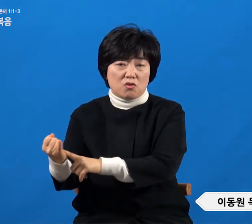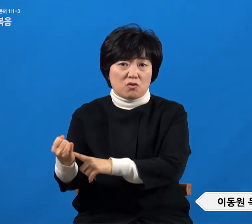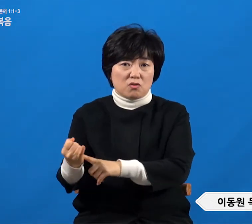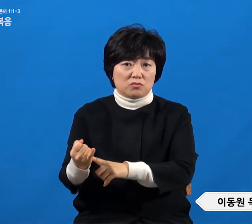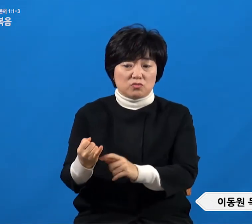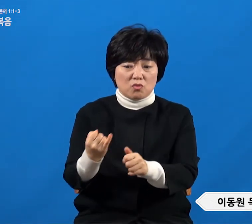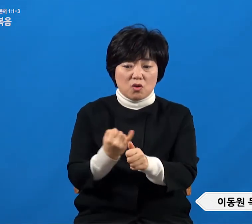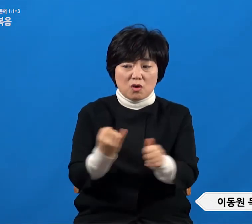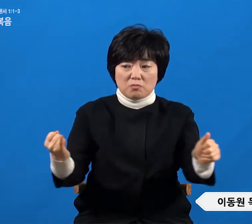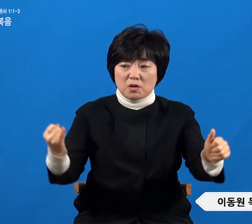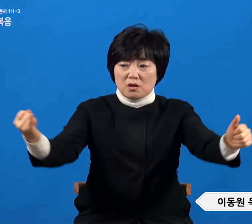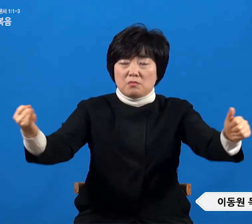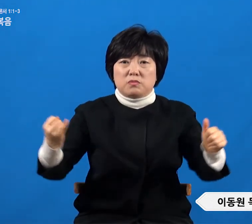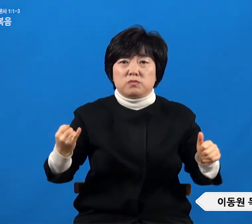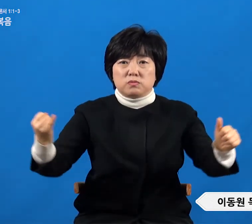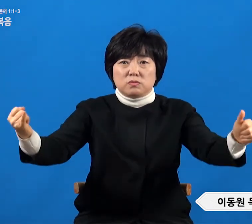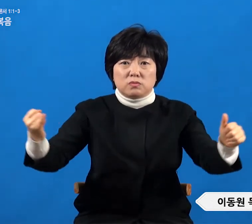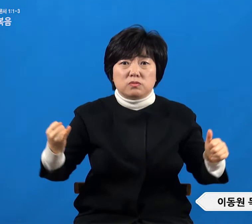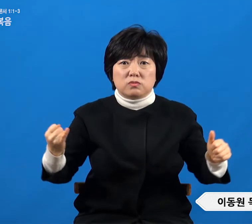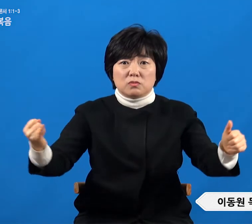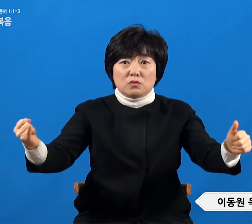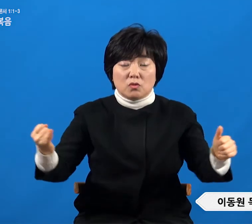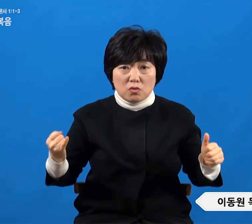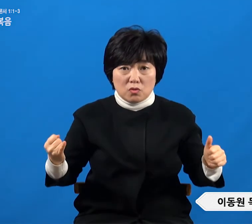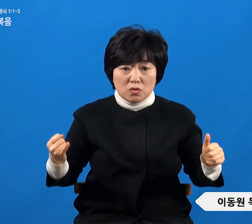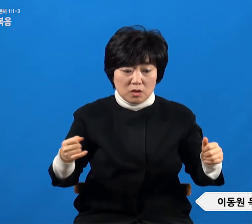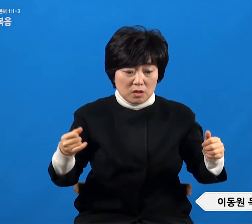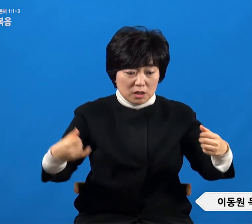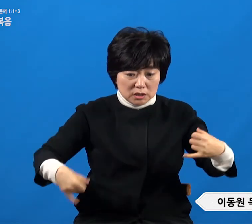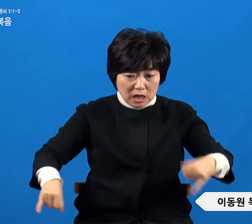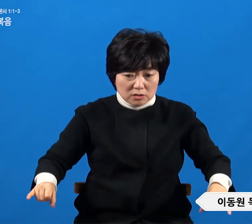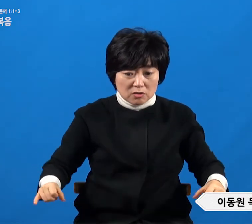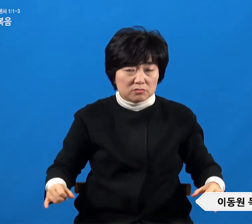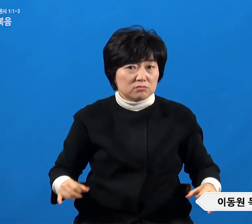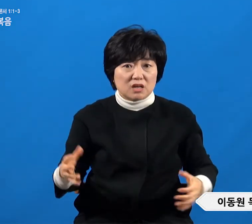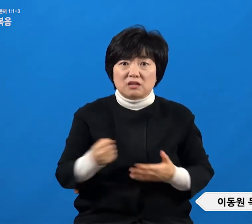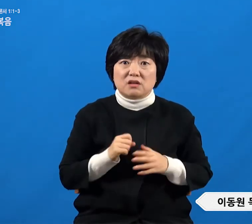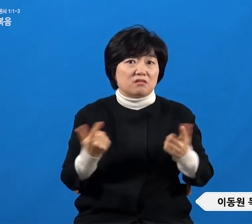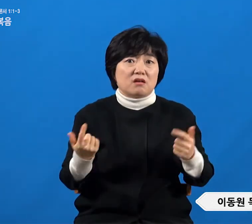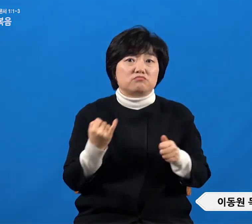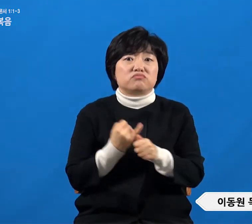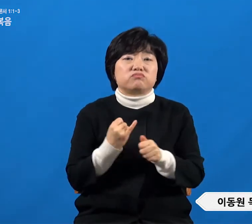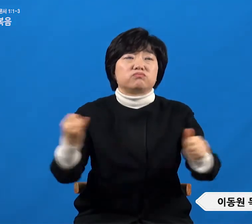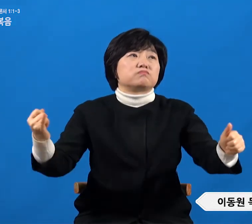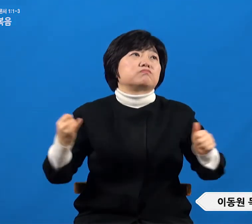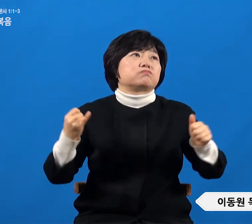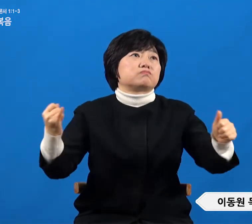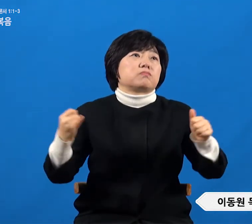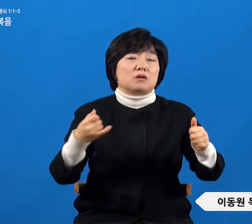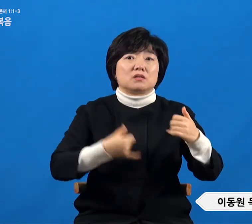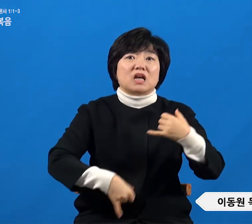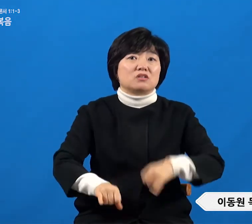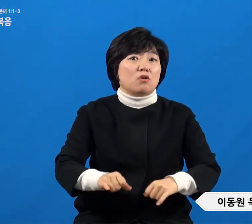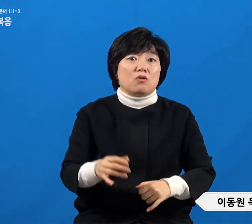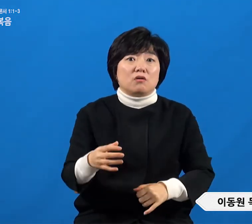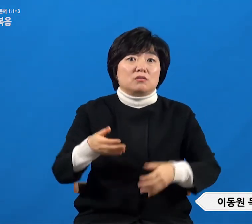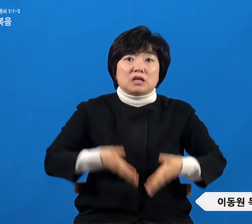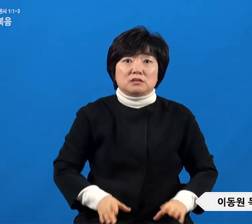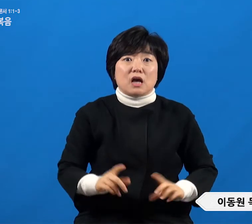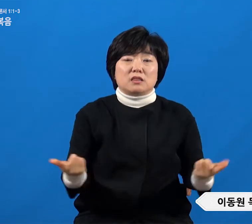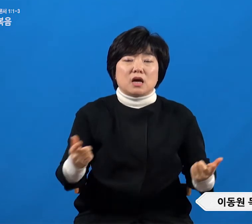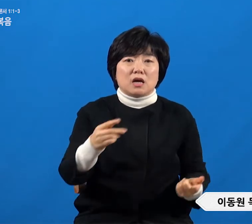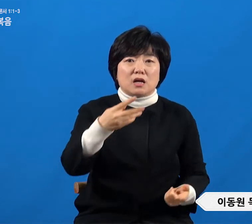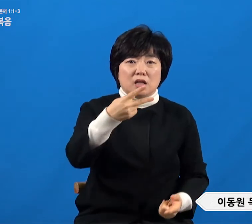인컴을 받아들이면서도 벌어들이면서도 자녀는 갖지 않는 가족, 이 딩크족이라고 그러더라고요.